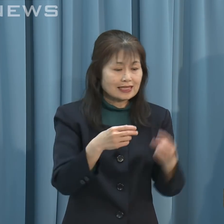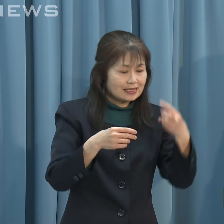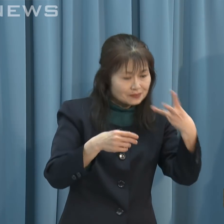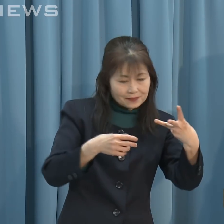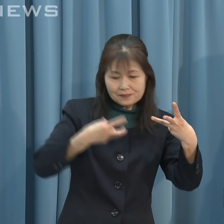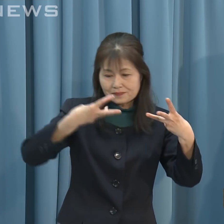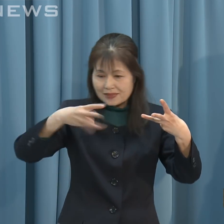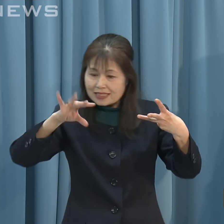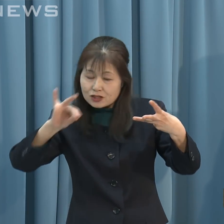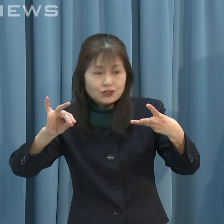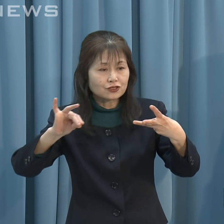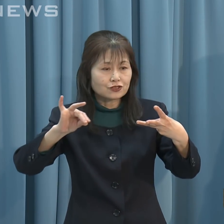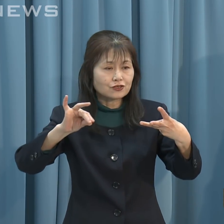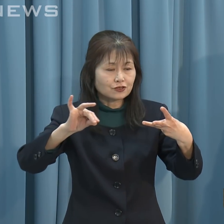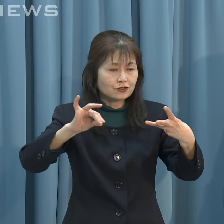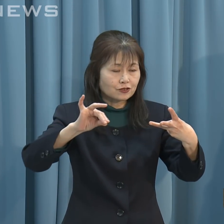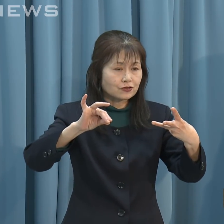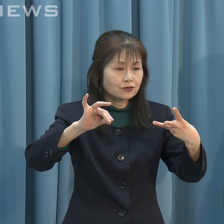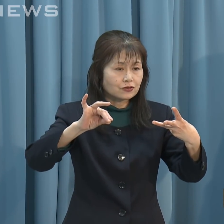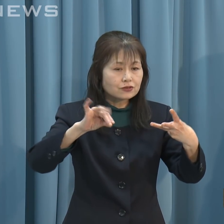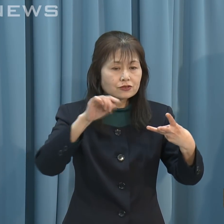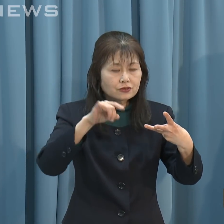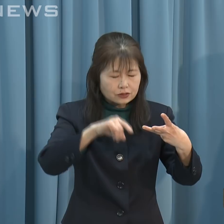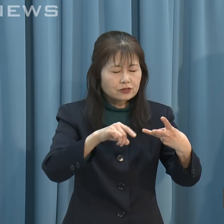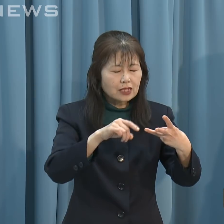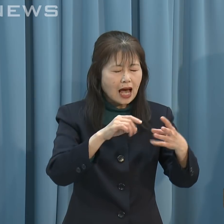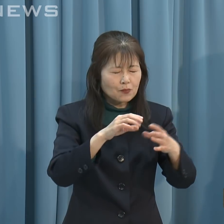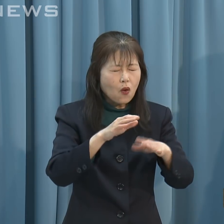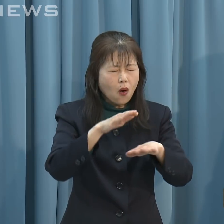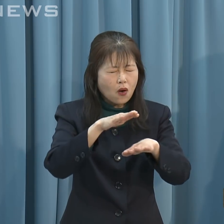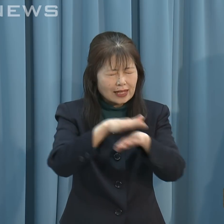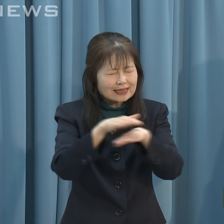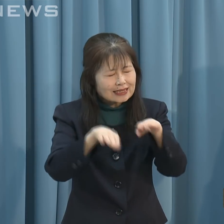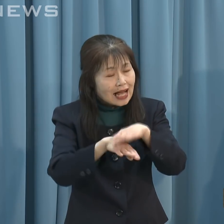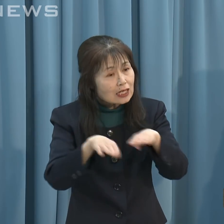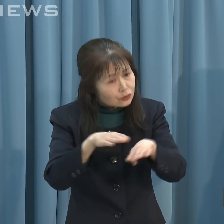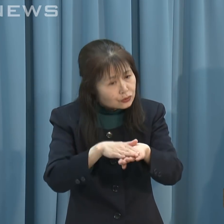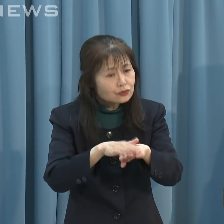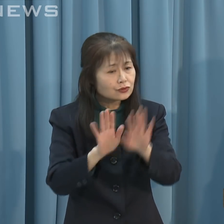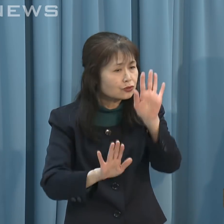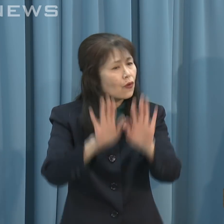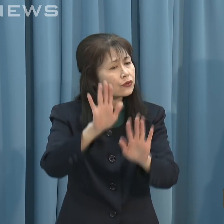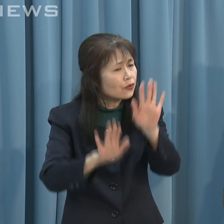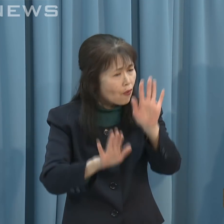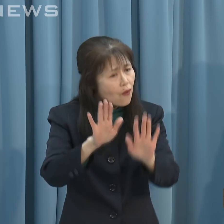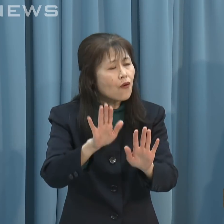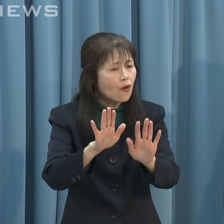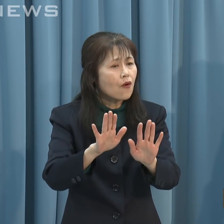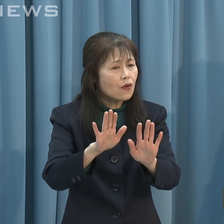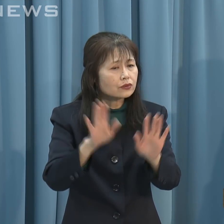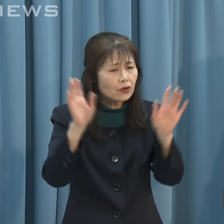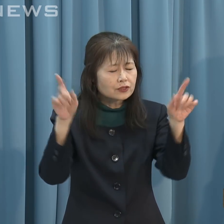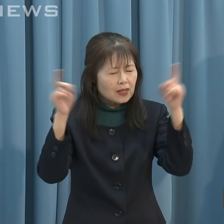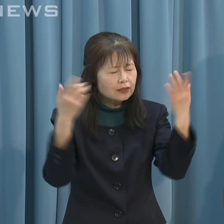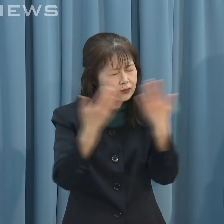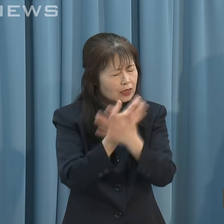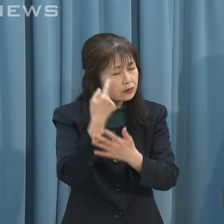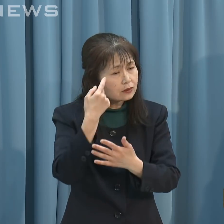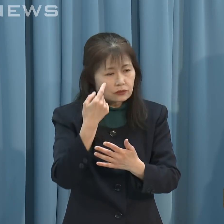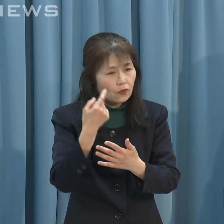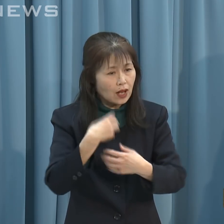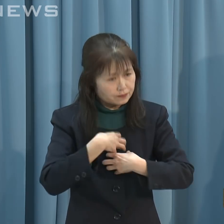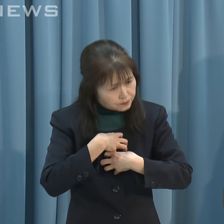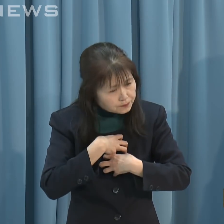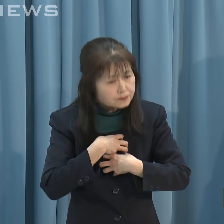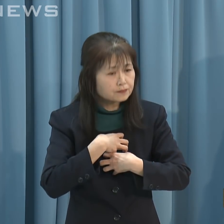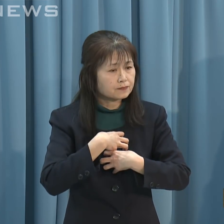い、そういう状況の中で開かれることが今まで多かったと思うんですね。で県のイベ